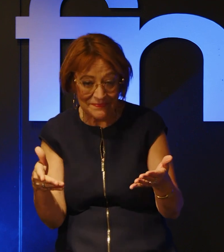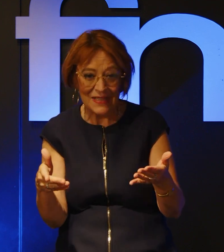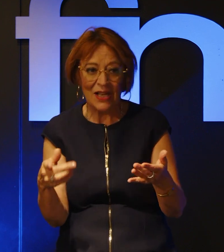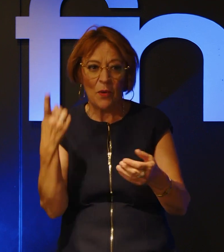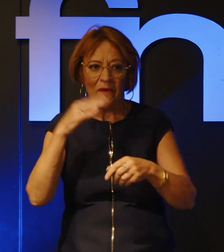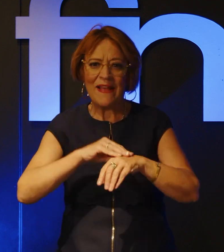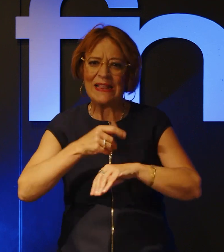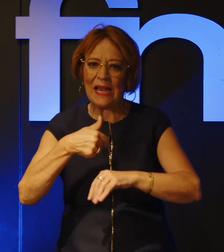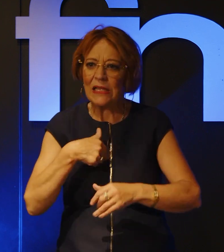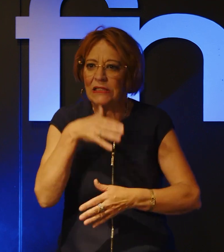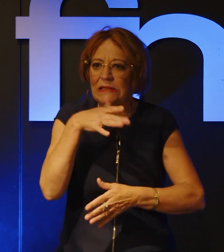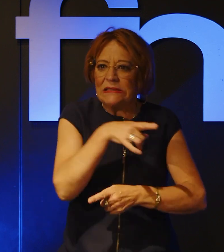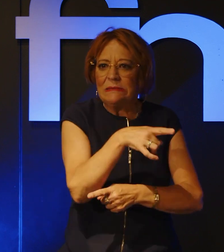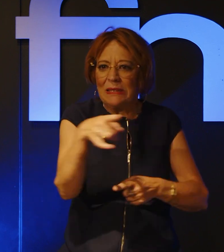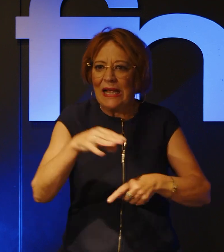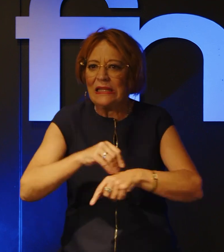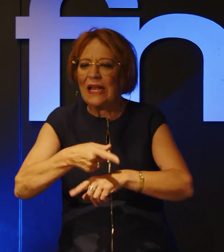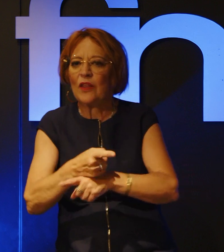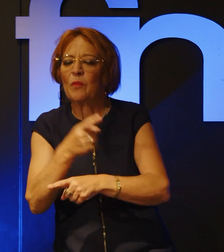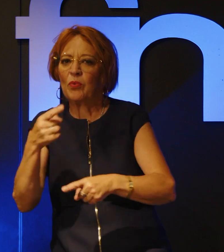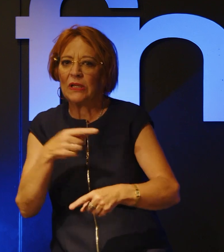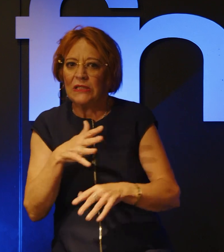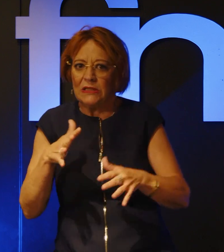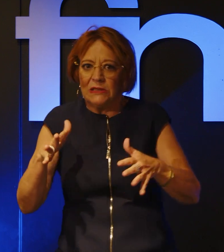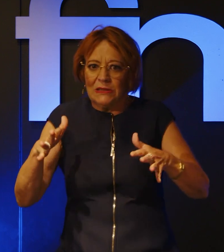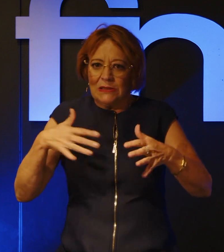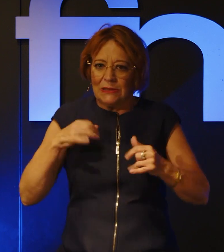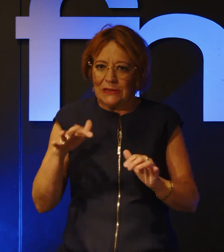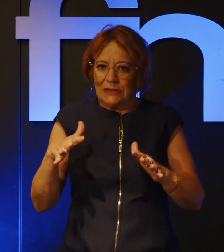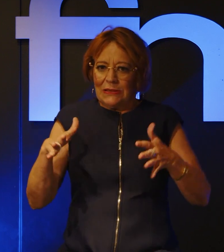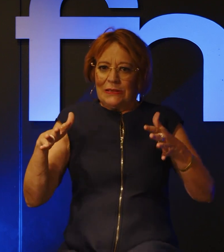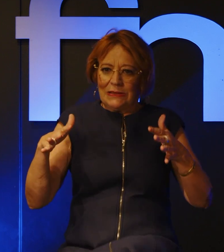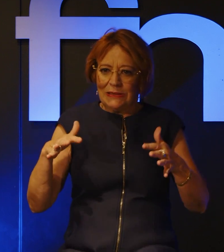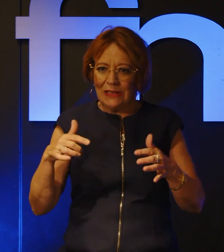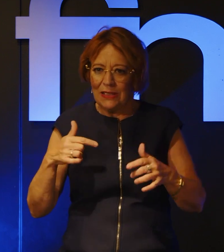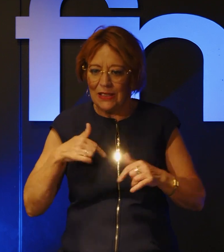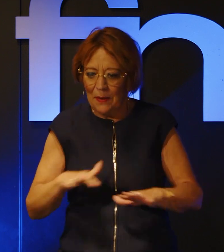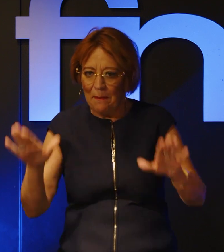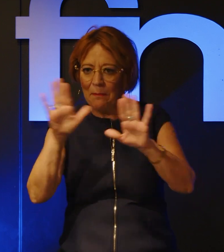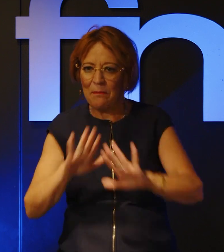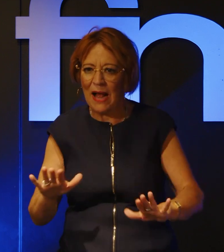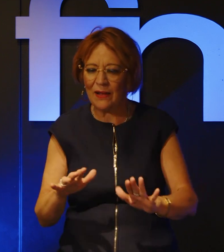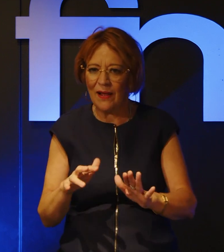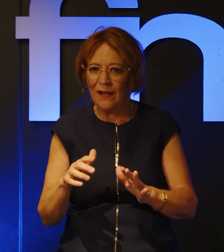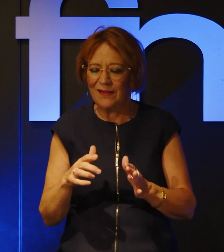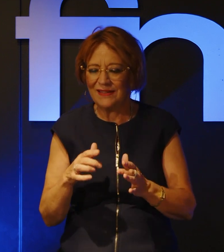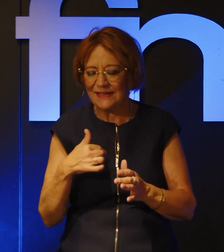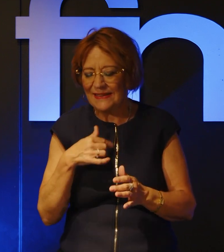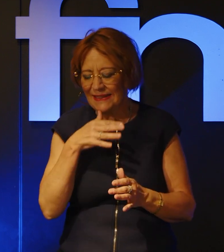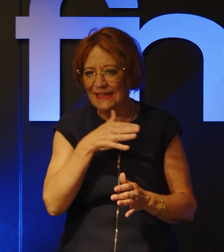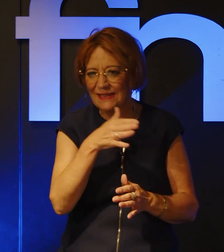que chegou atrasado eu expliquei o facto ela ter chegado atrasado que eu já estava todo lançado e entro em palco e segada me ouvido a dizer que